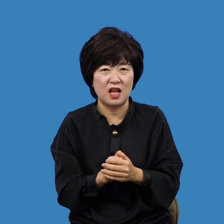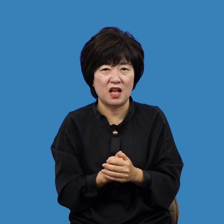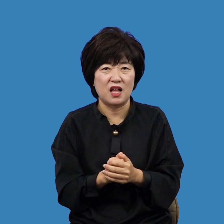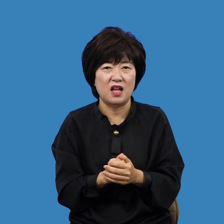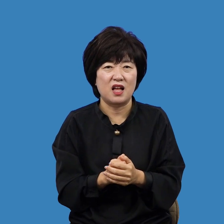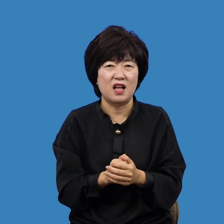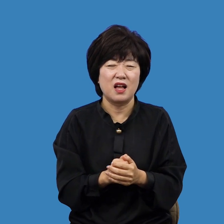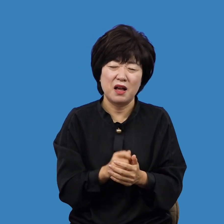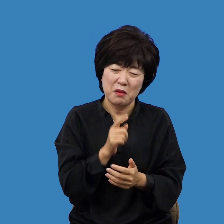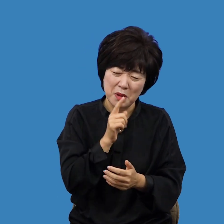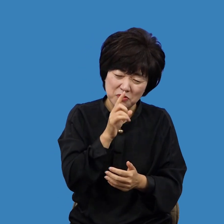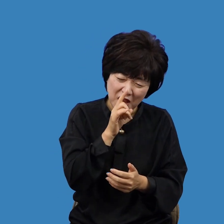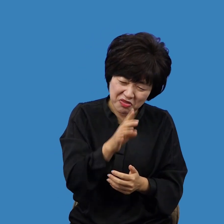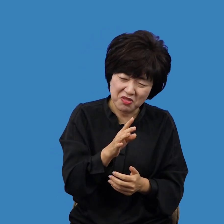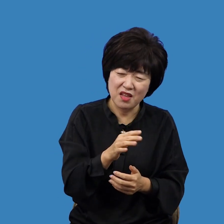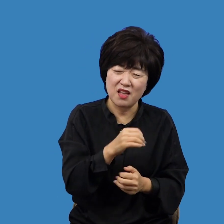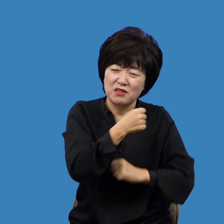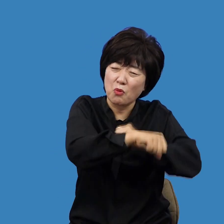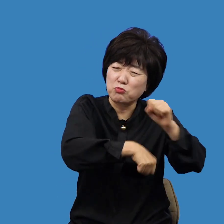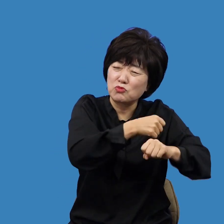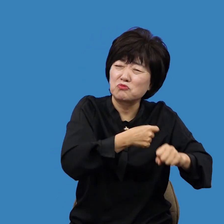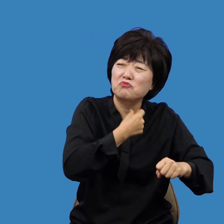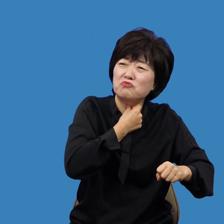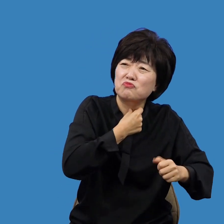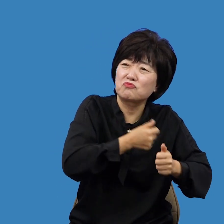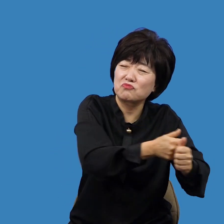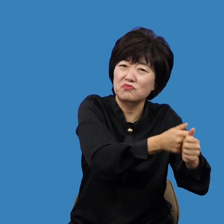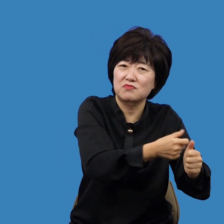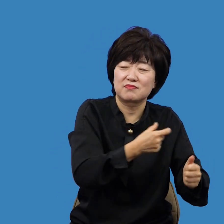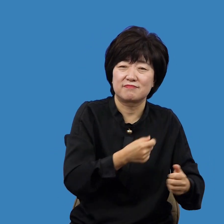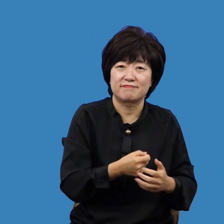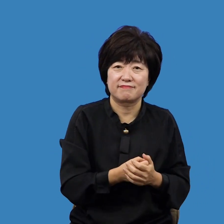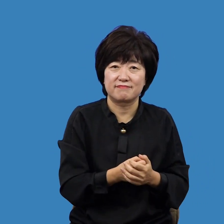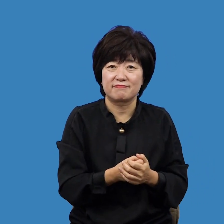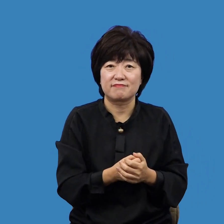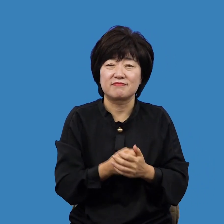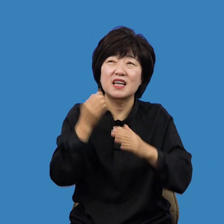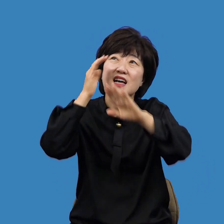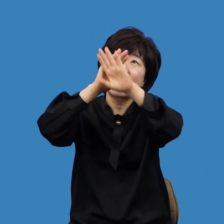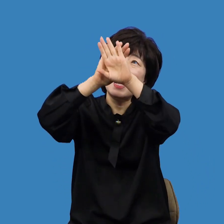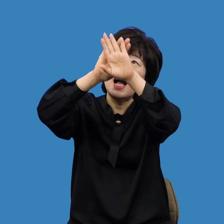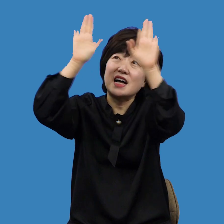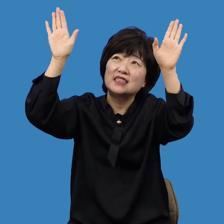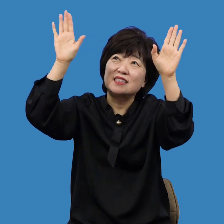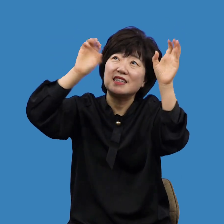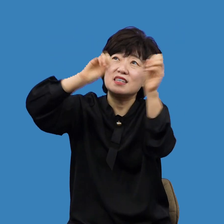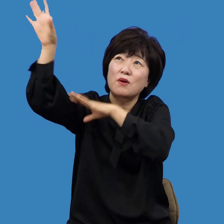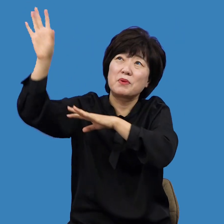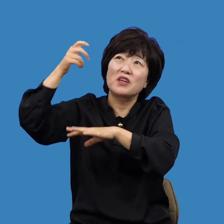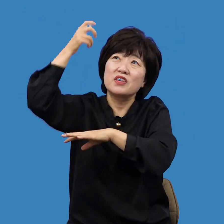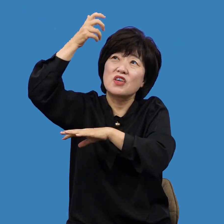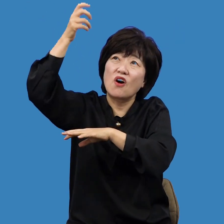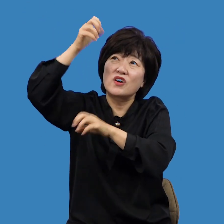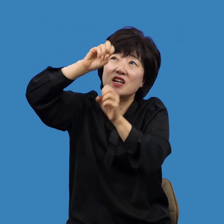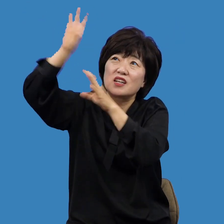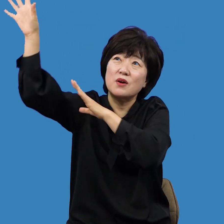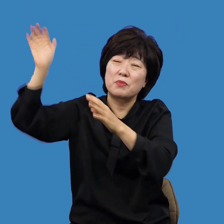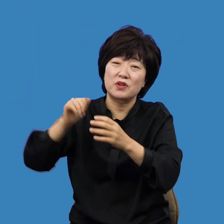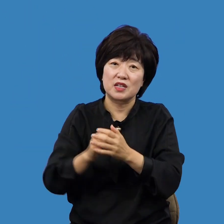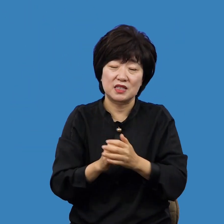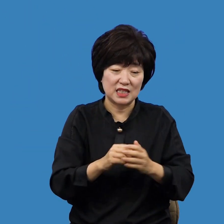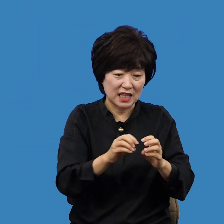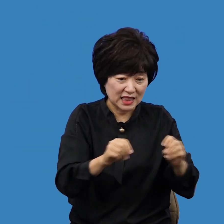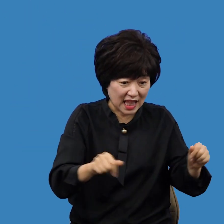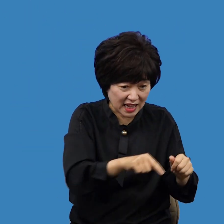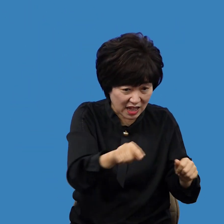이런 말도 안 되는 얘기들을 하는, 이게 뭐예요 여러분? 이게 하늘을 잃어버린, 그냥 땅의 것들을 흉내내면서 원리를